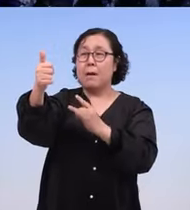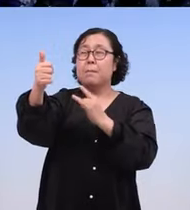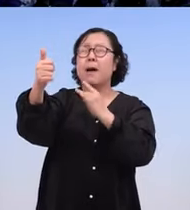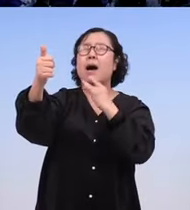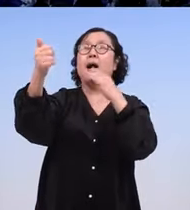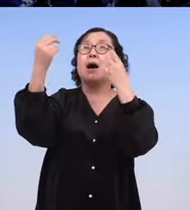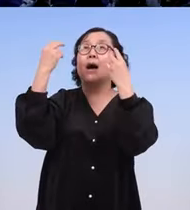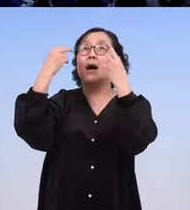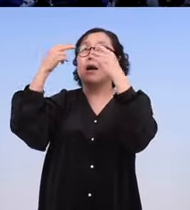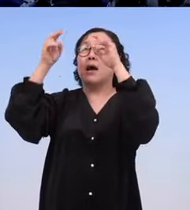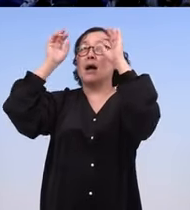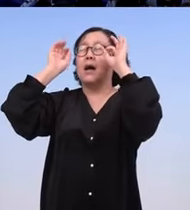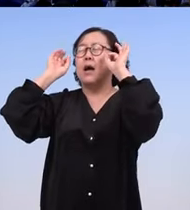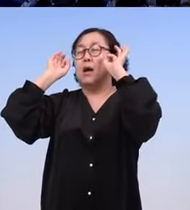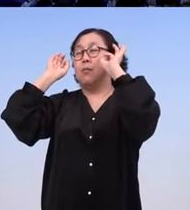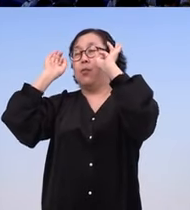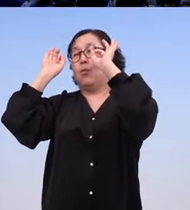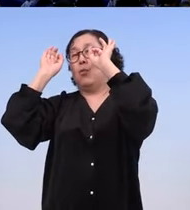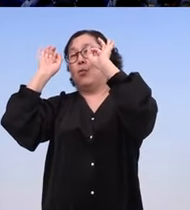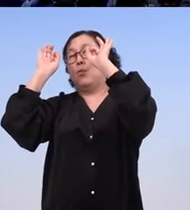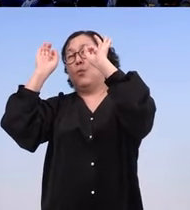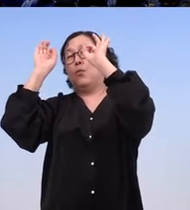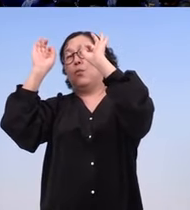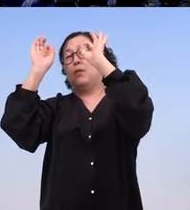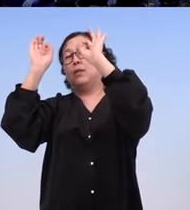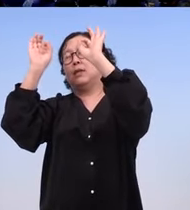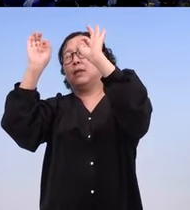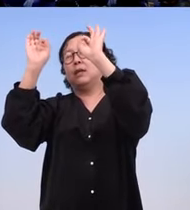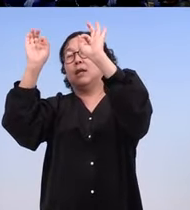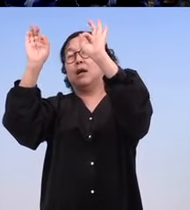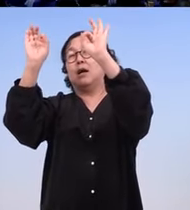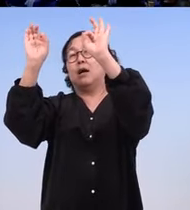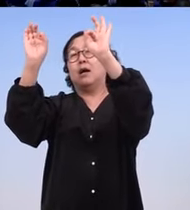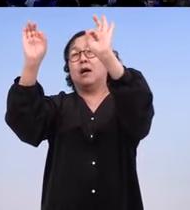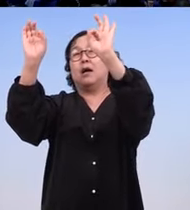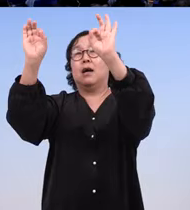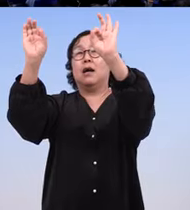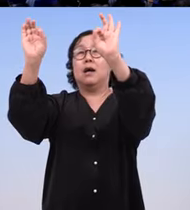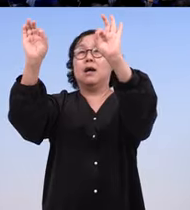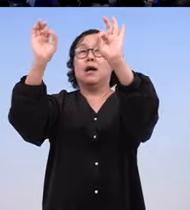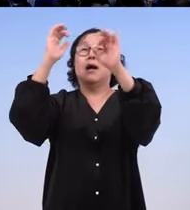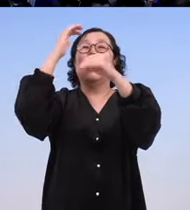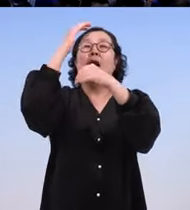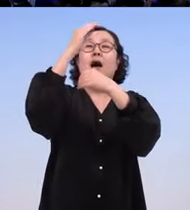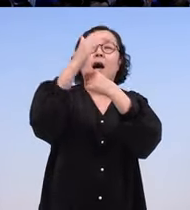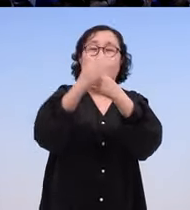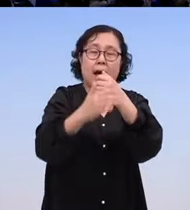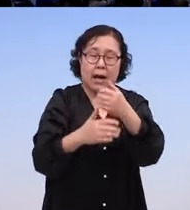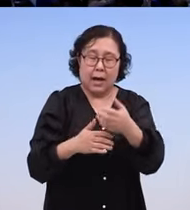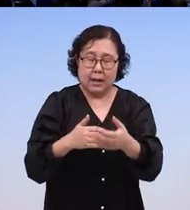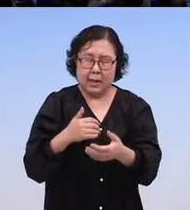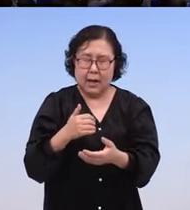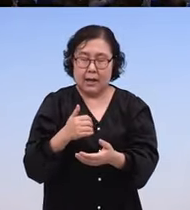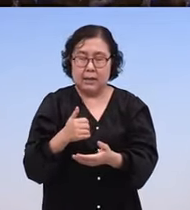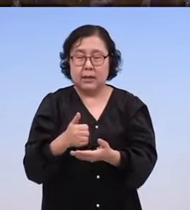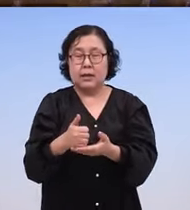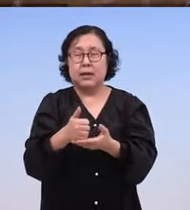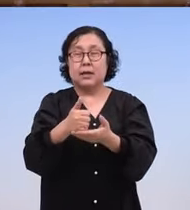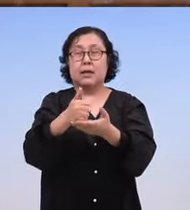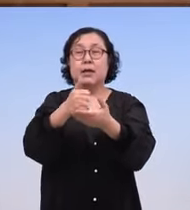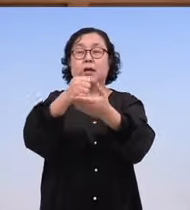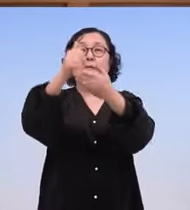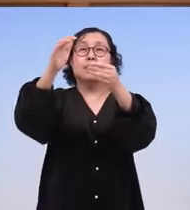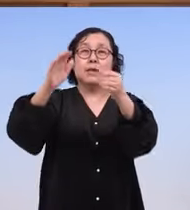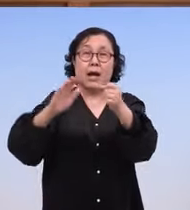주만 바라볼지라. 우리 마지막으로 한 번 더 이렇게 소리쳐 선포합니다. 하나님 사랑의